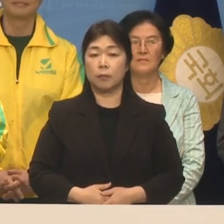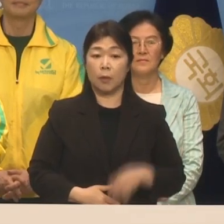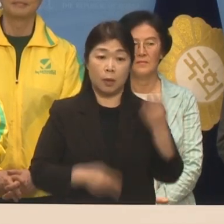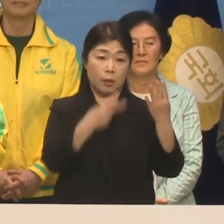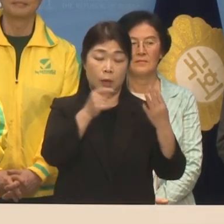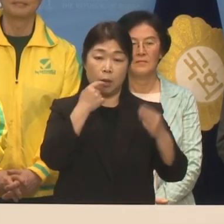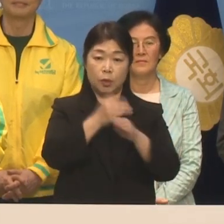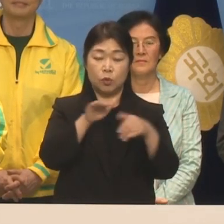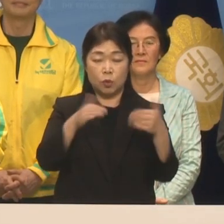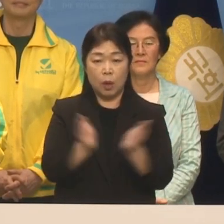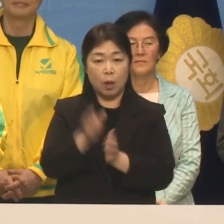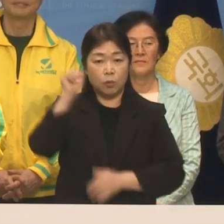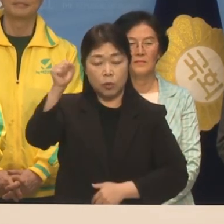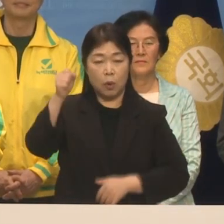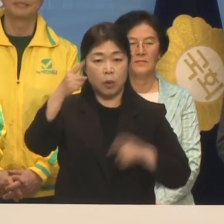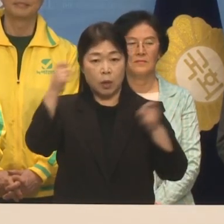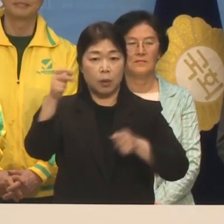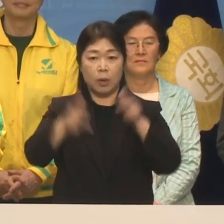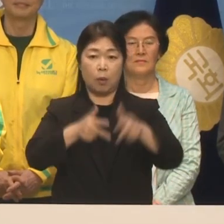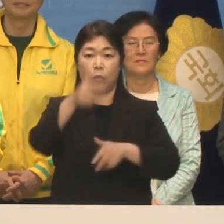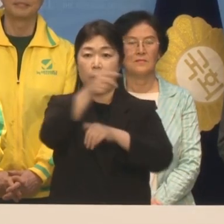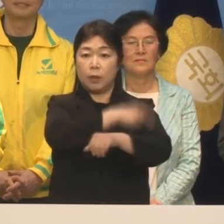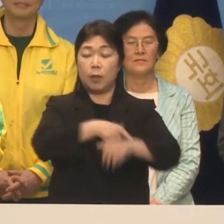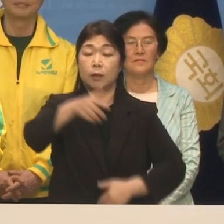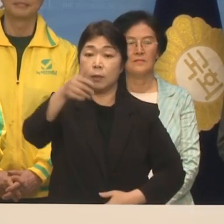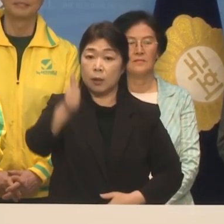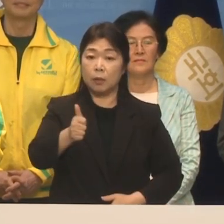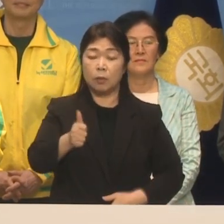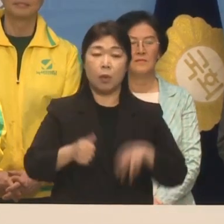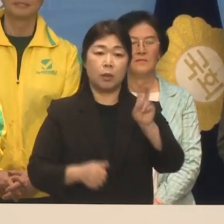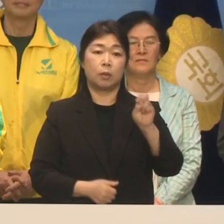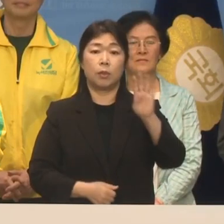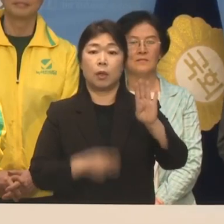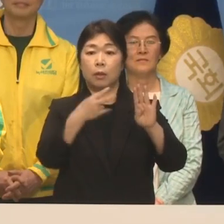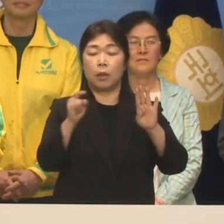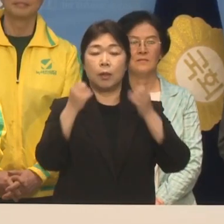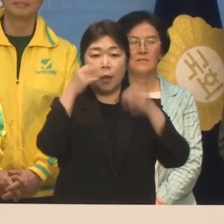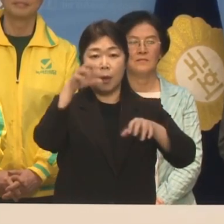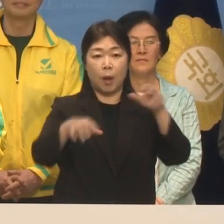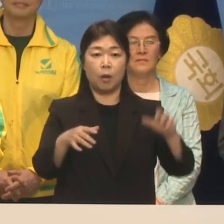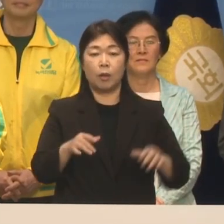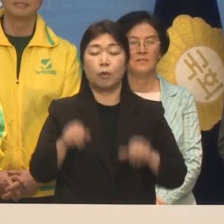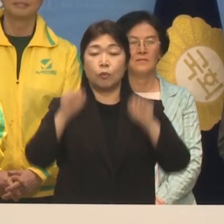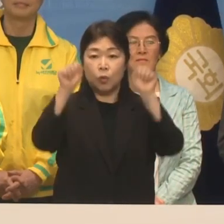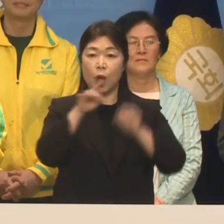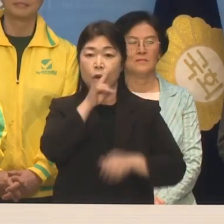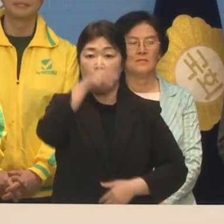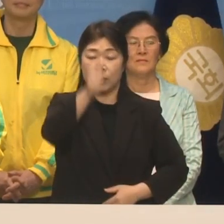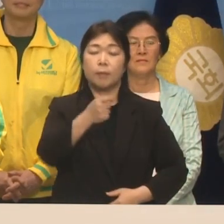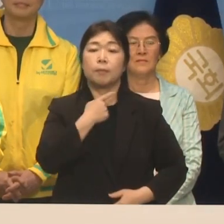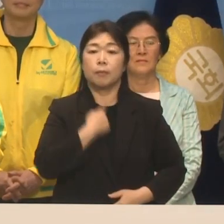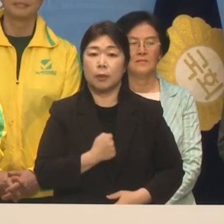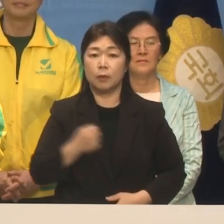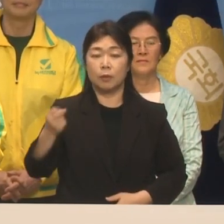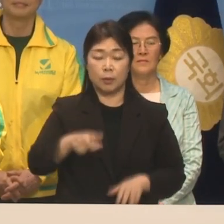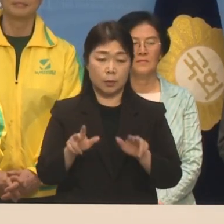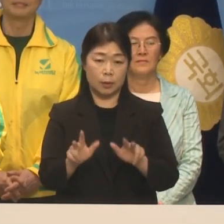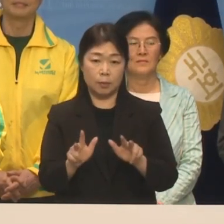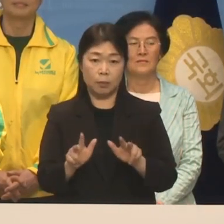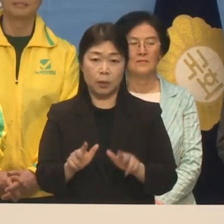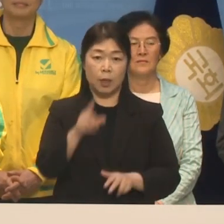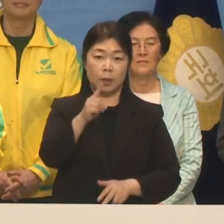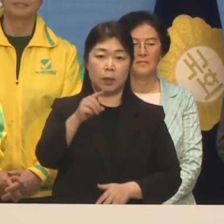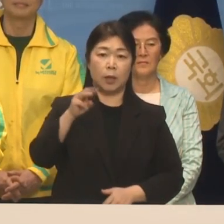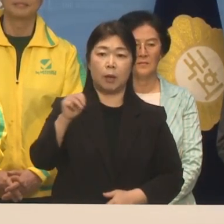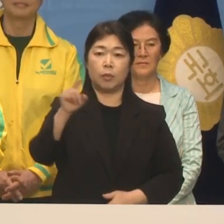제4대 민주화운동 기념사업회 이사장, 제24대 새마을운동 중앙회 회장을 역임하시고 현재